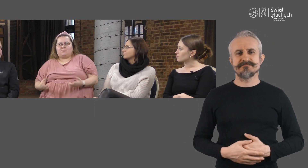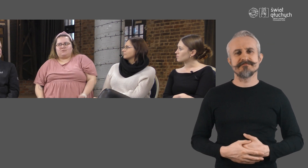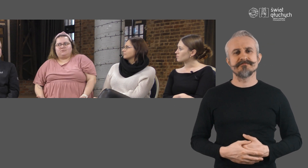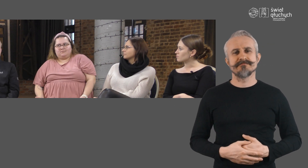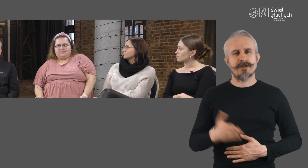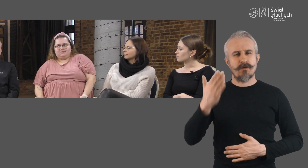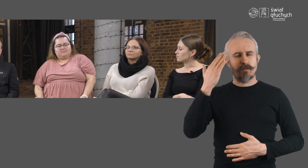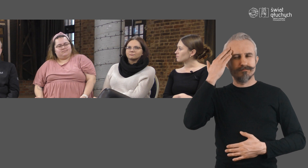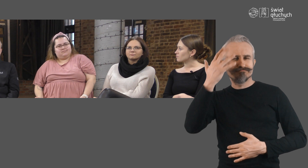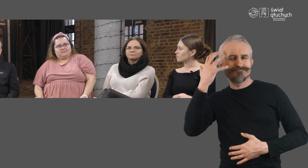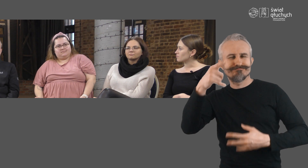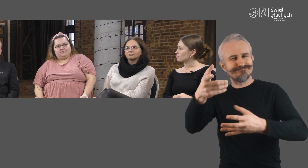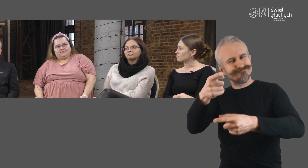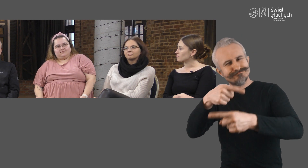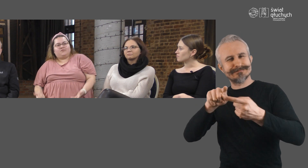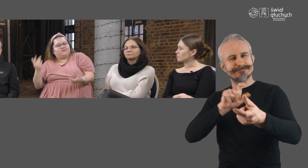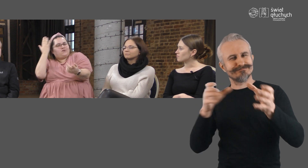My musimy wziąć tłumacza.